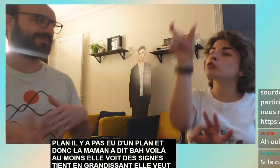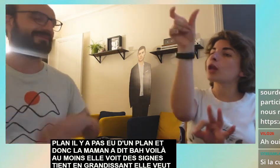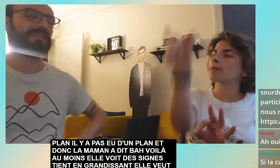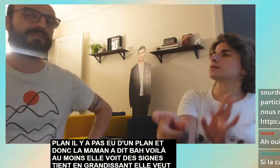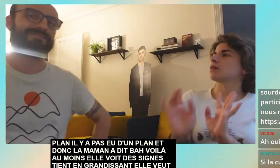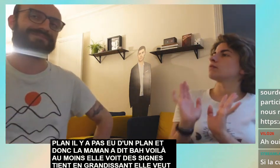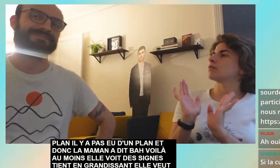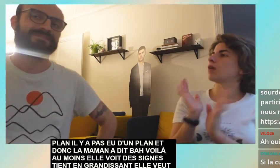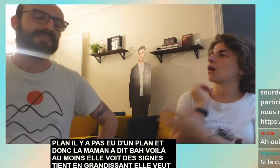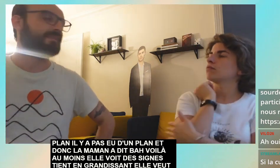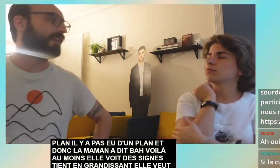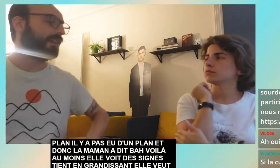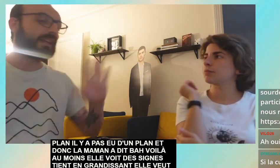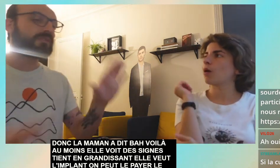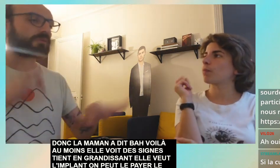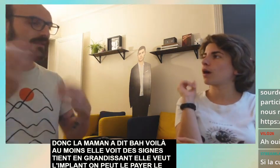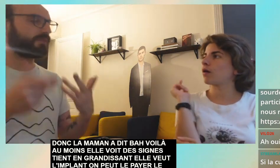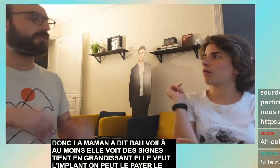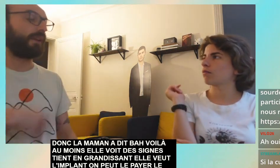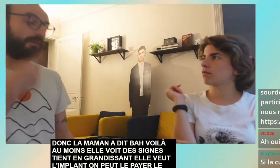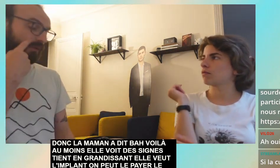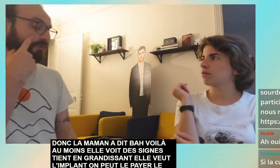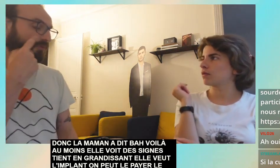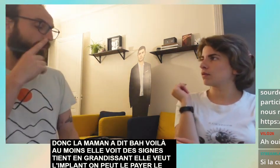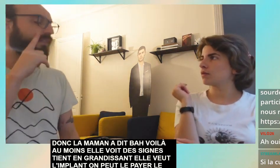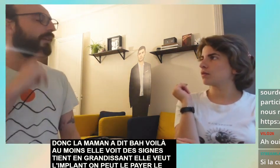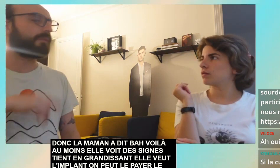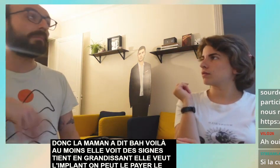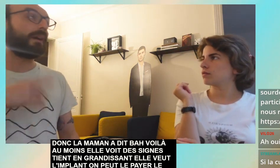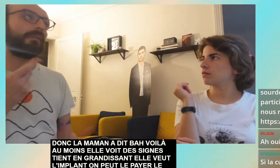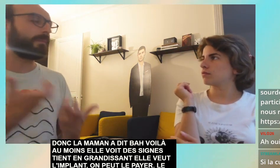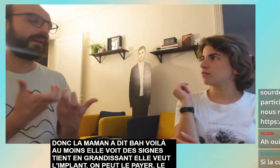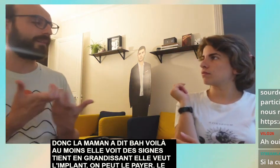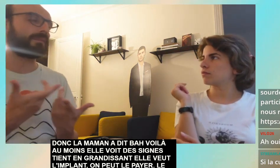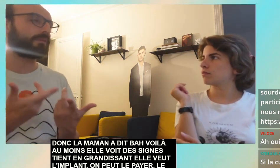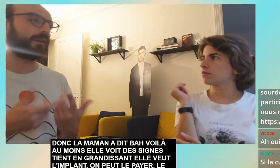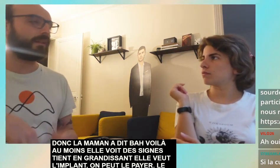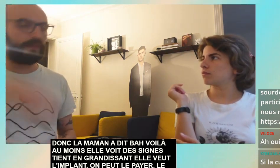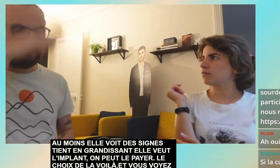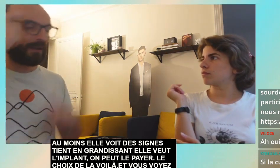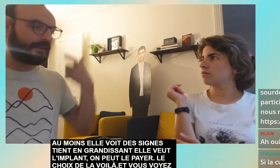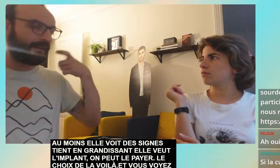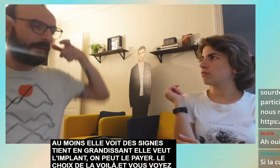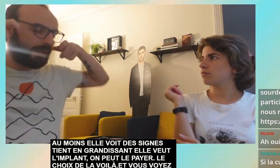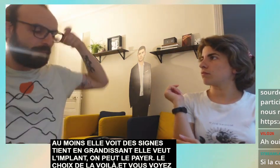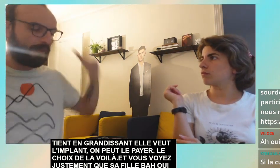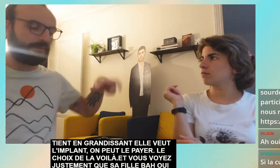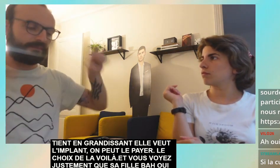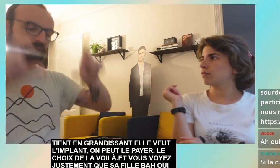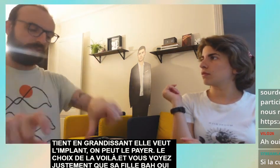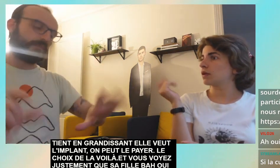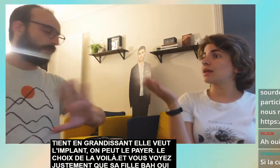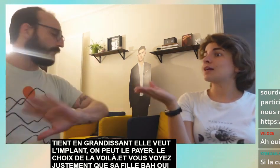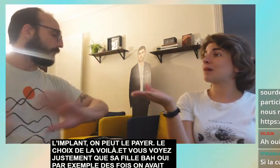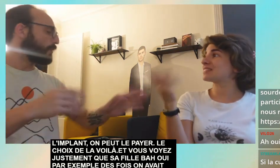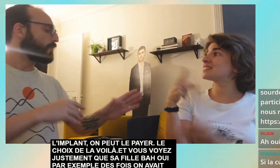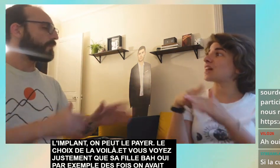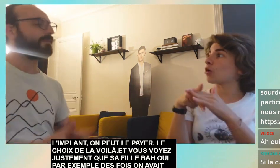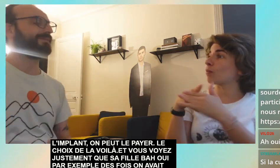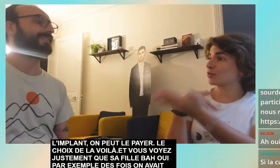de la personne. Voilà. Et elle choisit, du coup, et elle voyait justement que sa fille, oui, par exemple, des fois, elle en a eu marre des appareils, paf, elle pose. Si ça commence